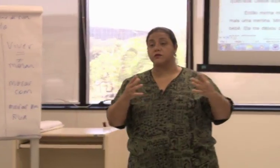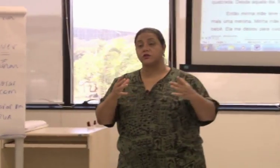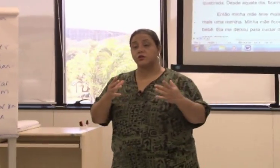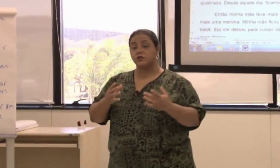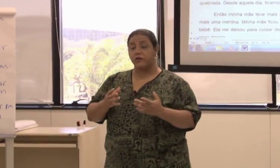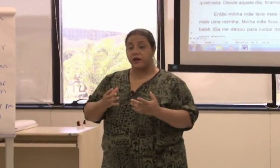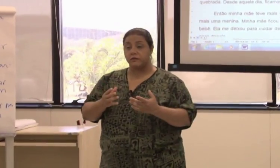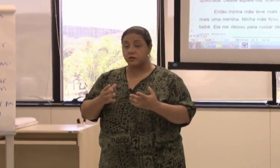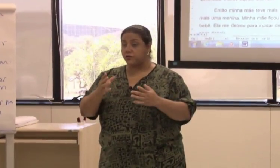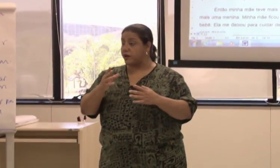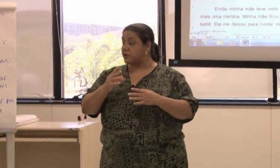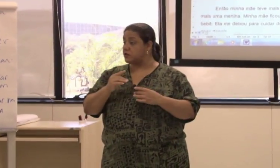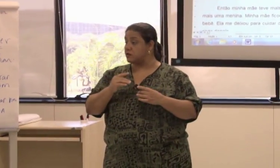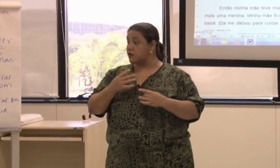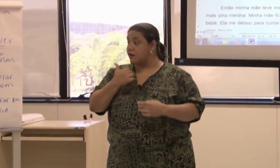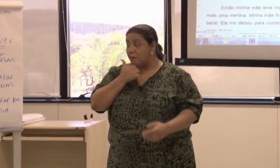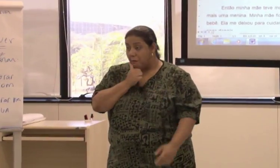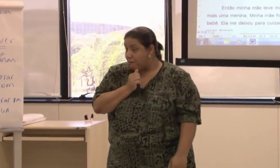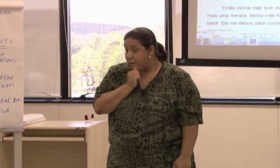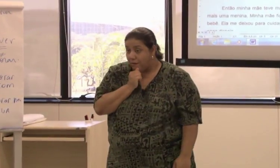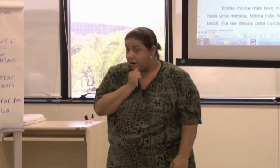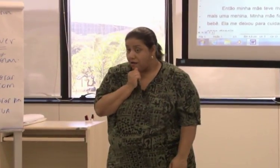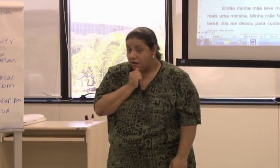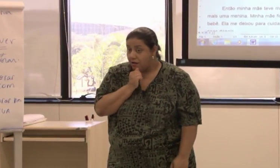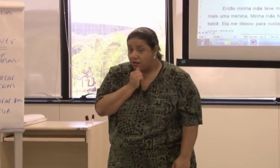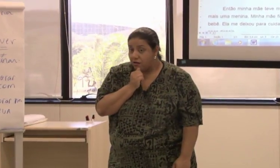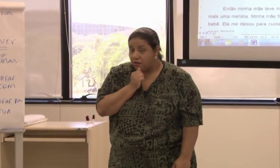posiciono de frente. Mamãe?